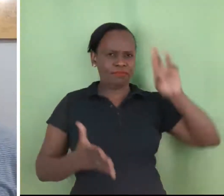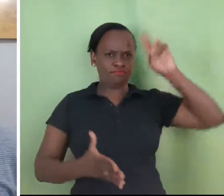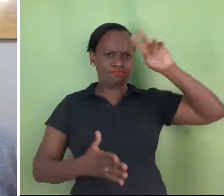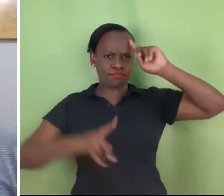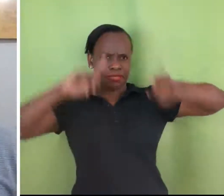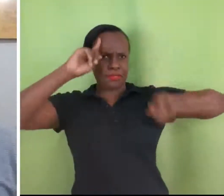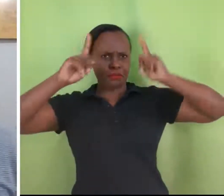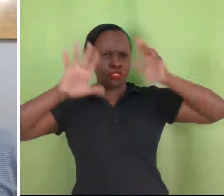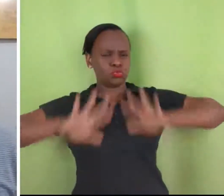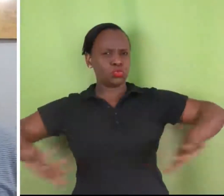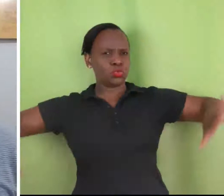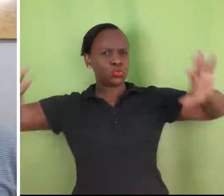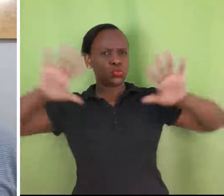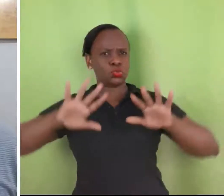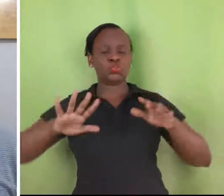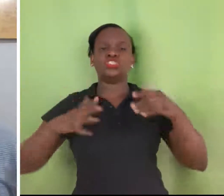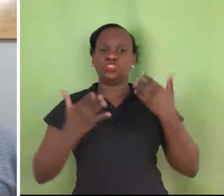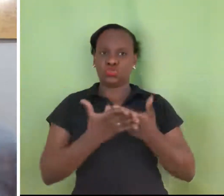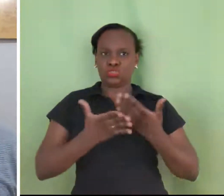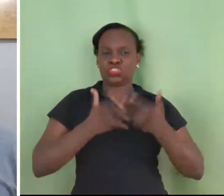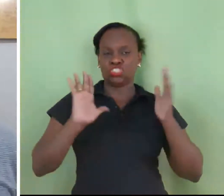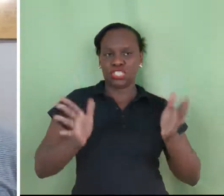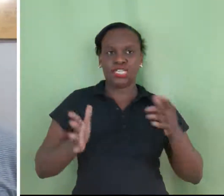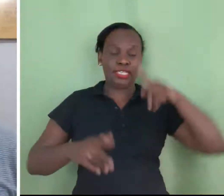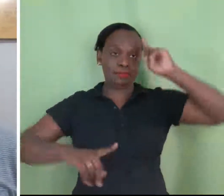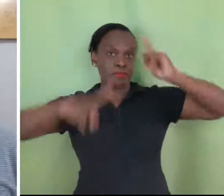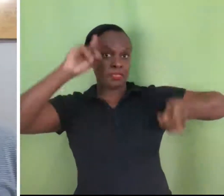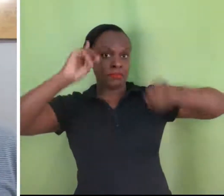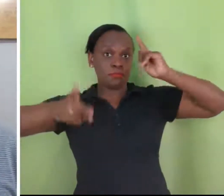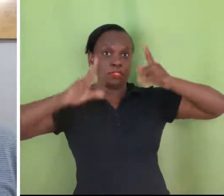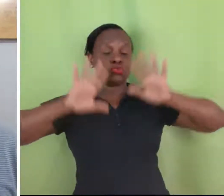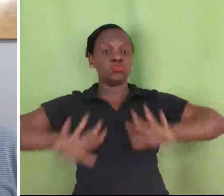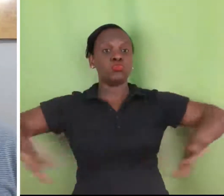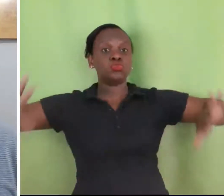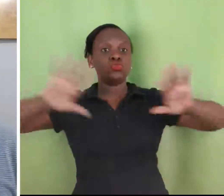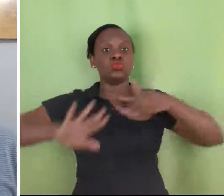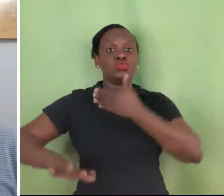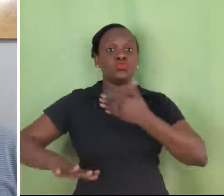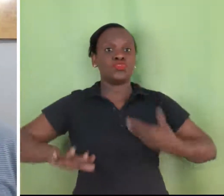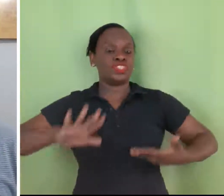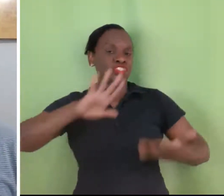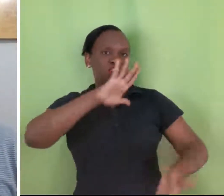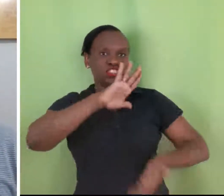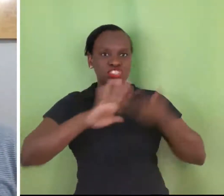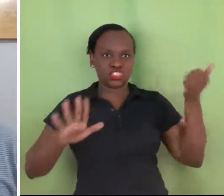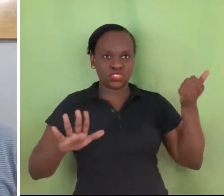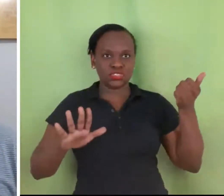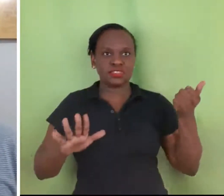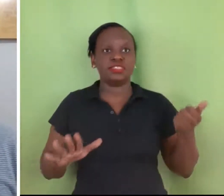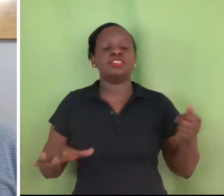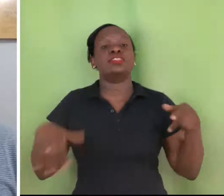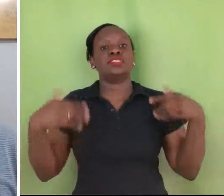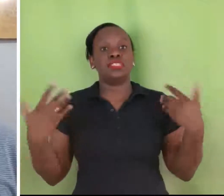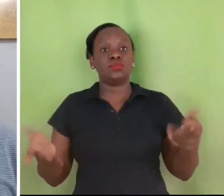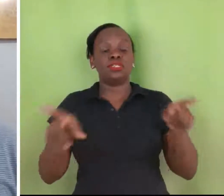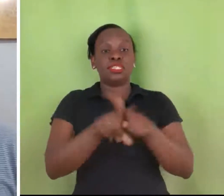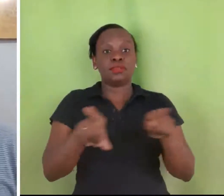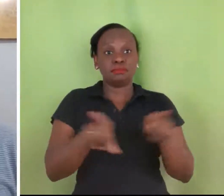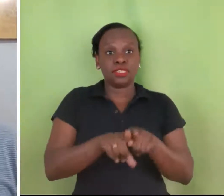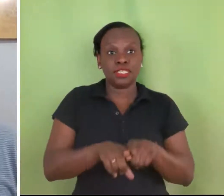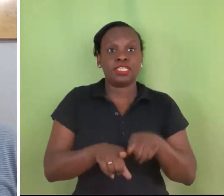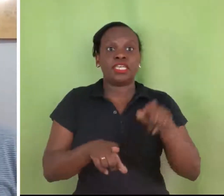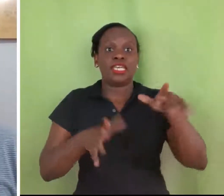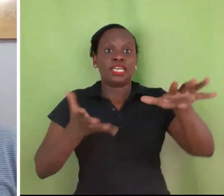poderes, né, o rei absolutista, que a gente já estudou, tirou o rei absolutista do governo, né, e, né, também